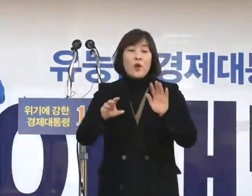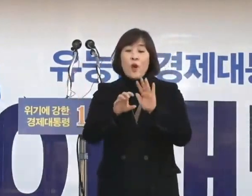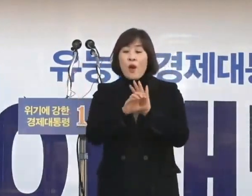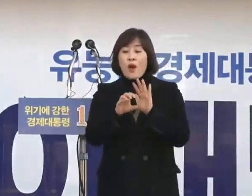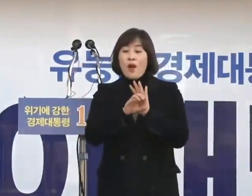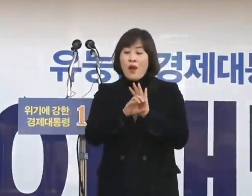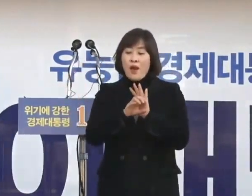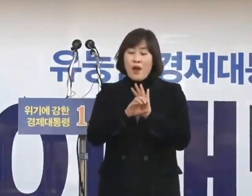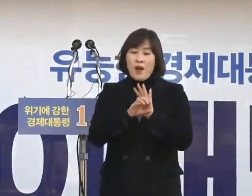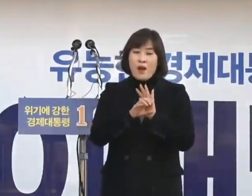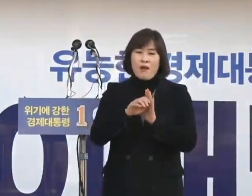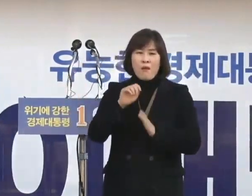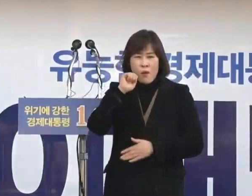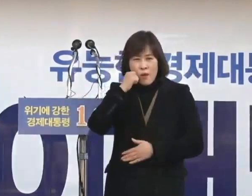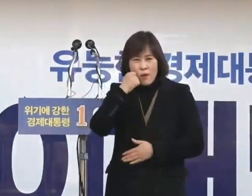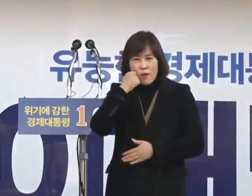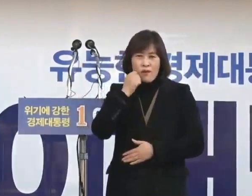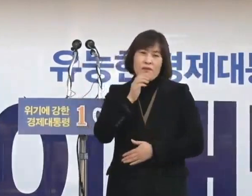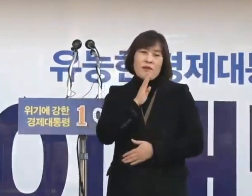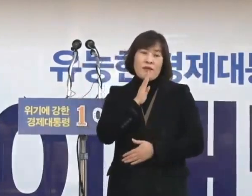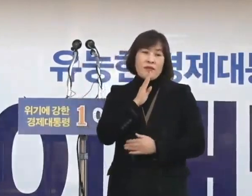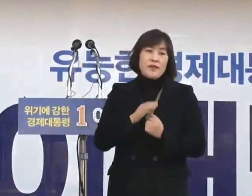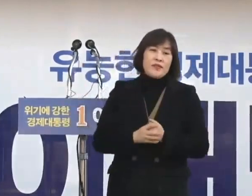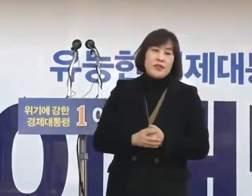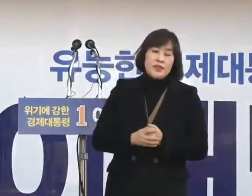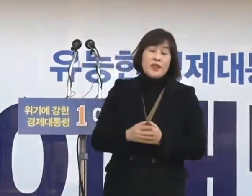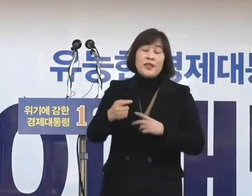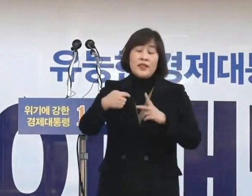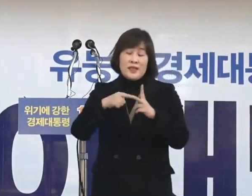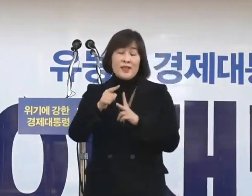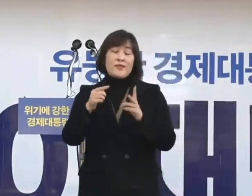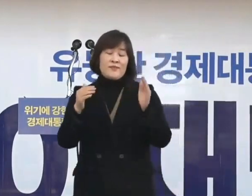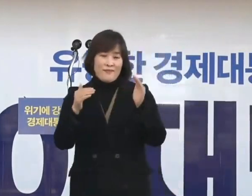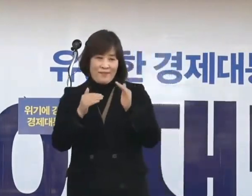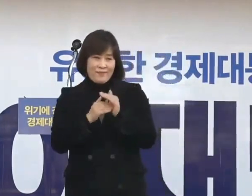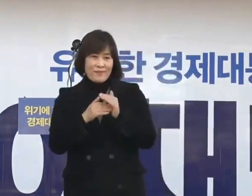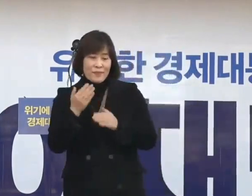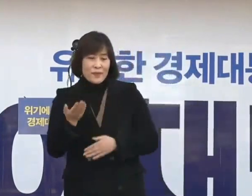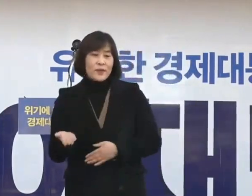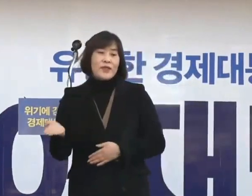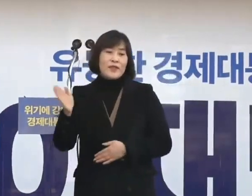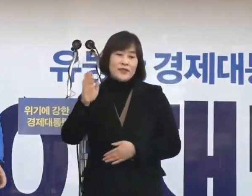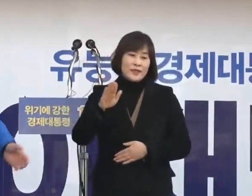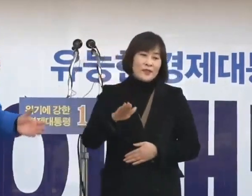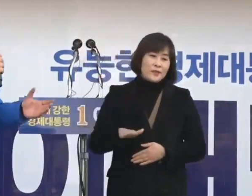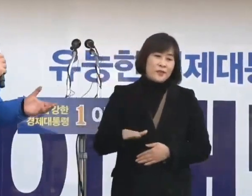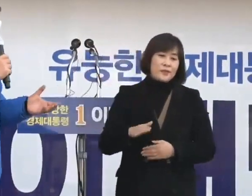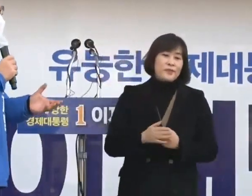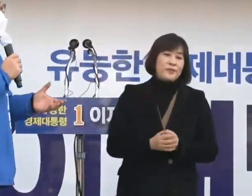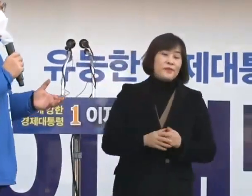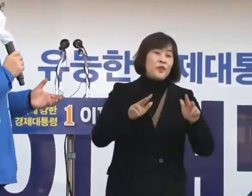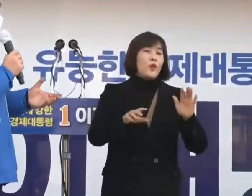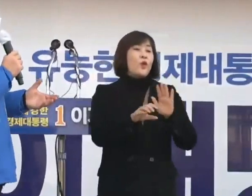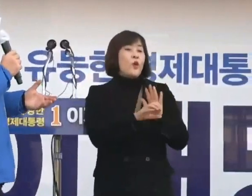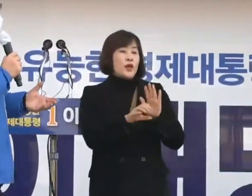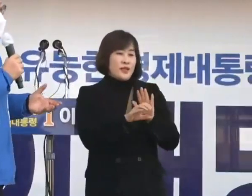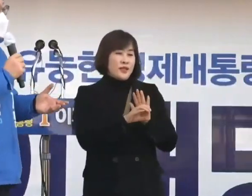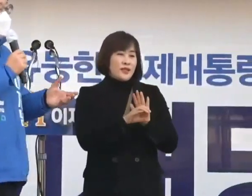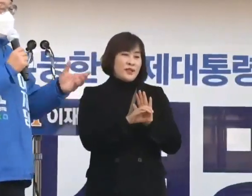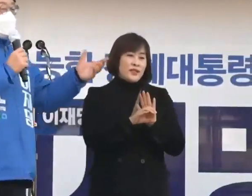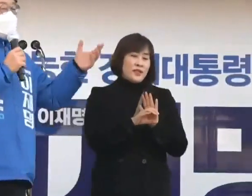코로나 어렵습니다. 이해합니다. 그러나 여러분, 지금